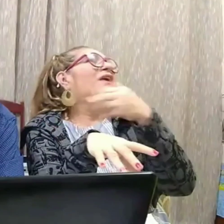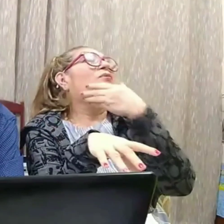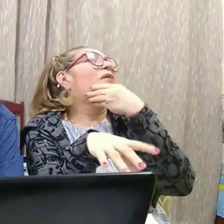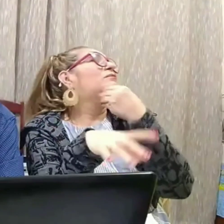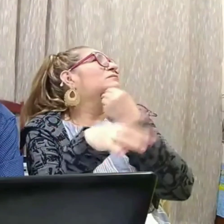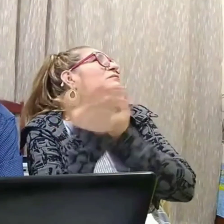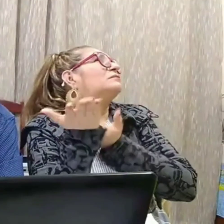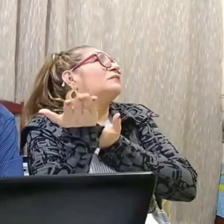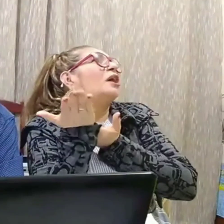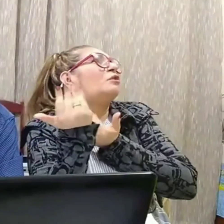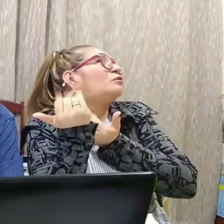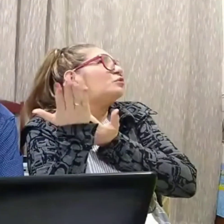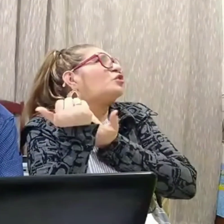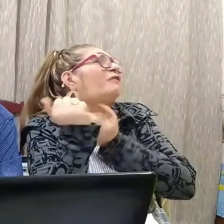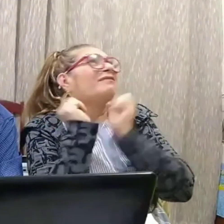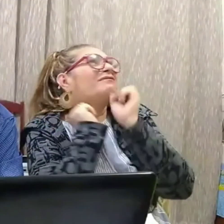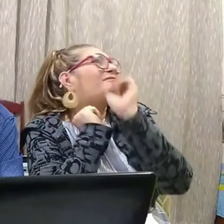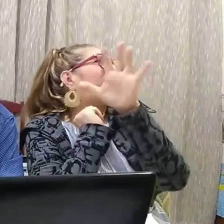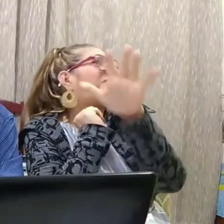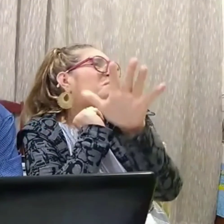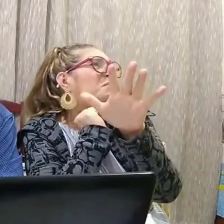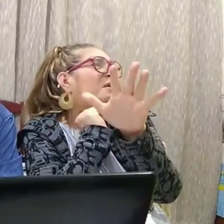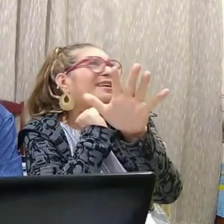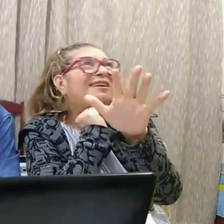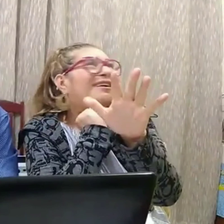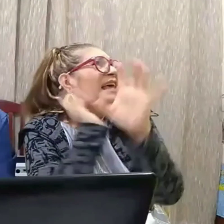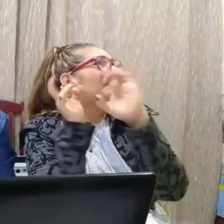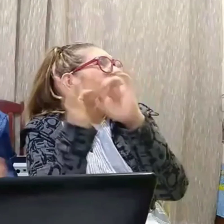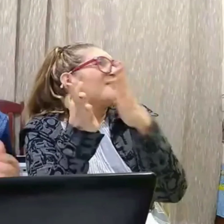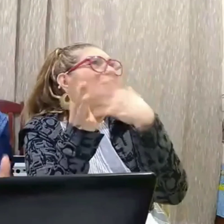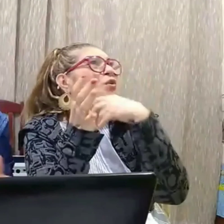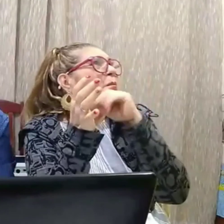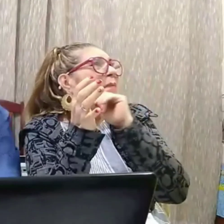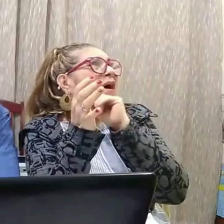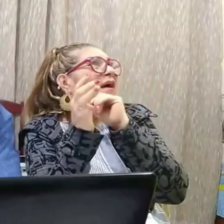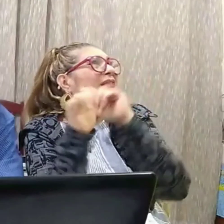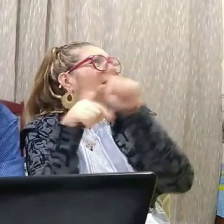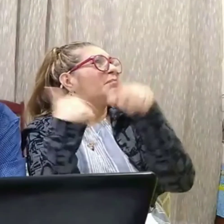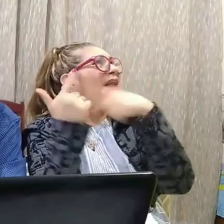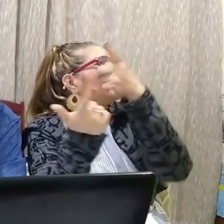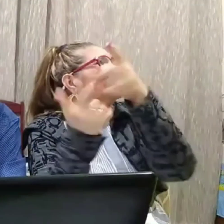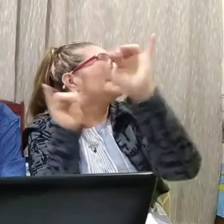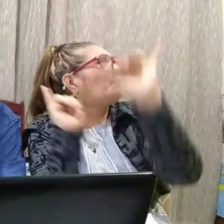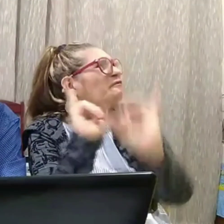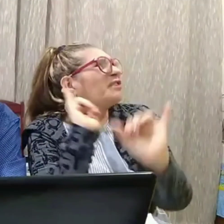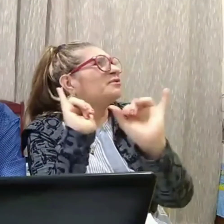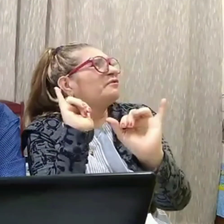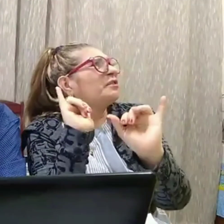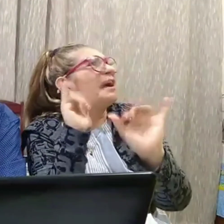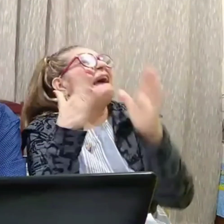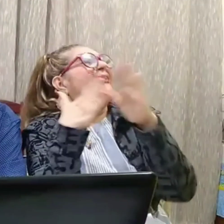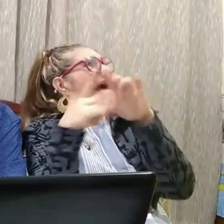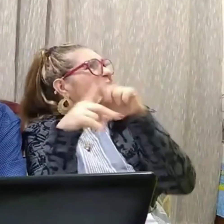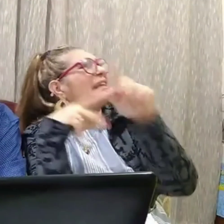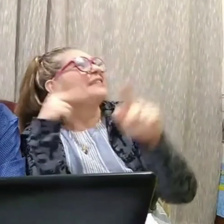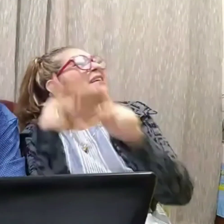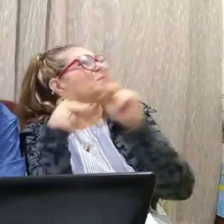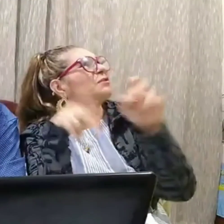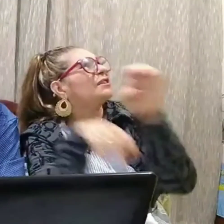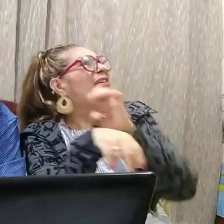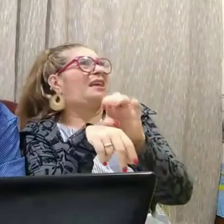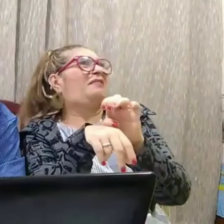que este jovem, o filho pródigo, passou. Eu não quero também entrar na mesma situação que a igreja de Éfeso entrou, de ter que